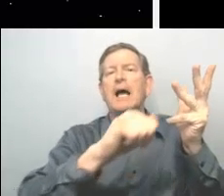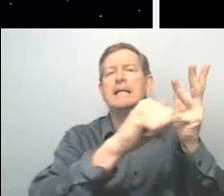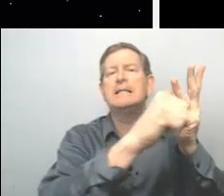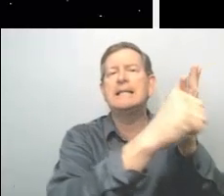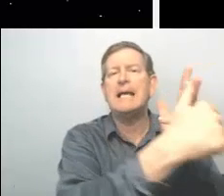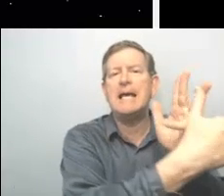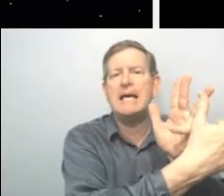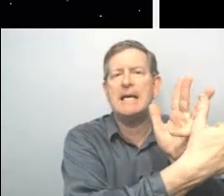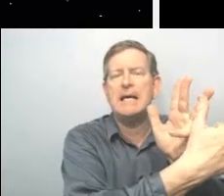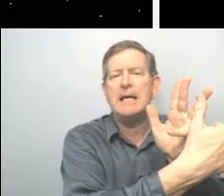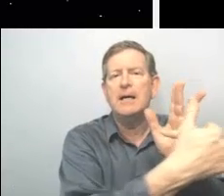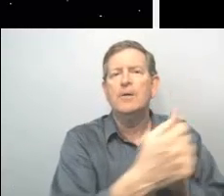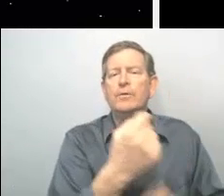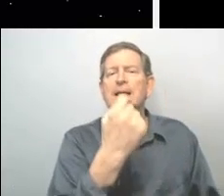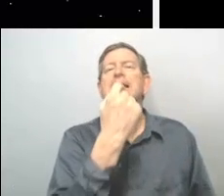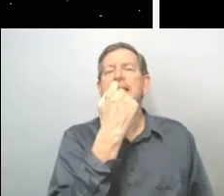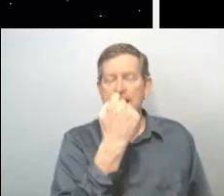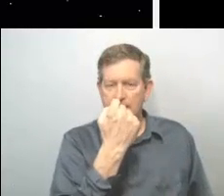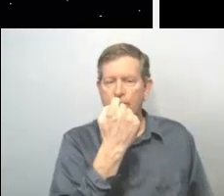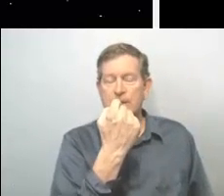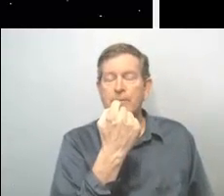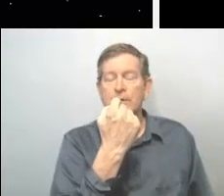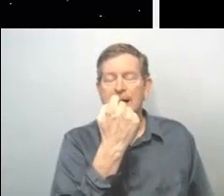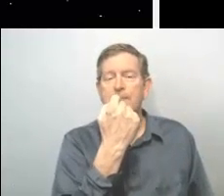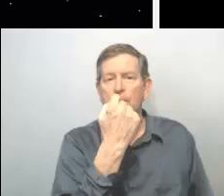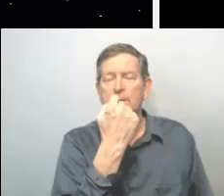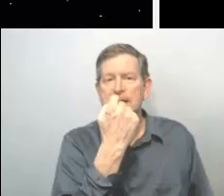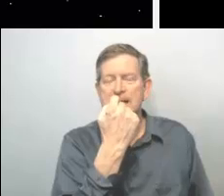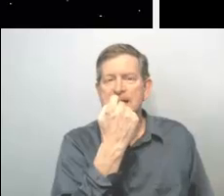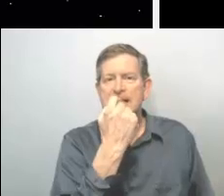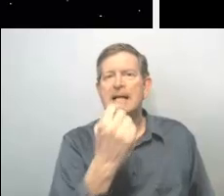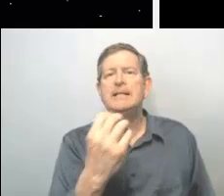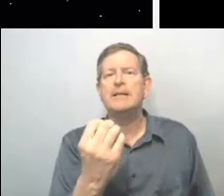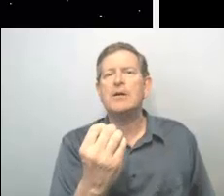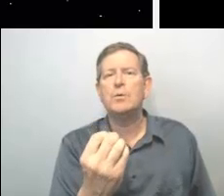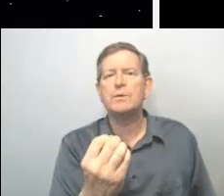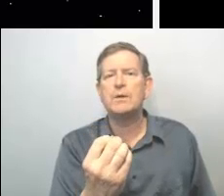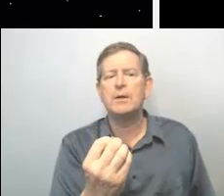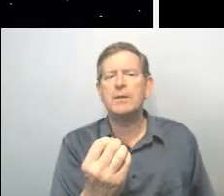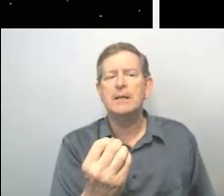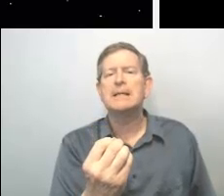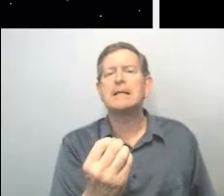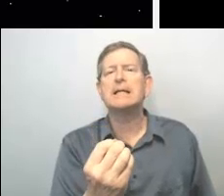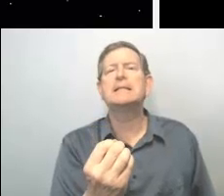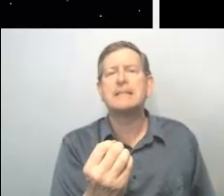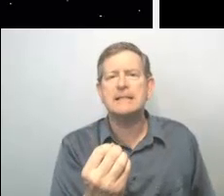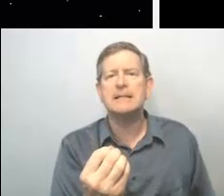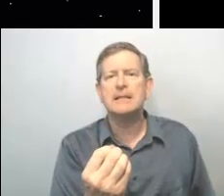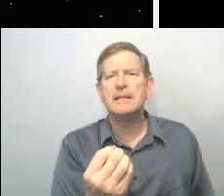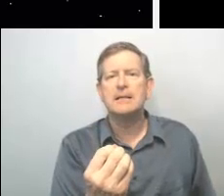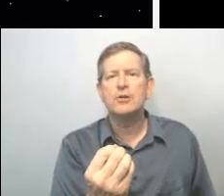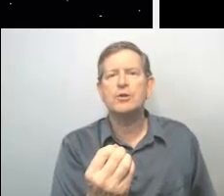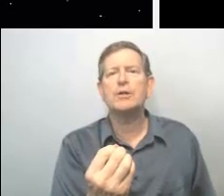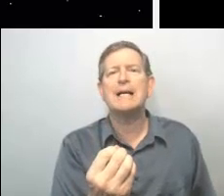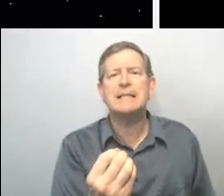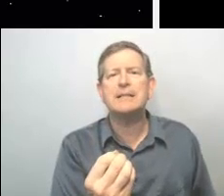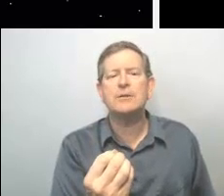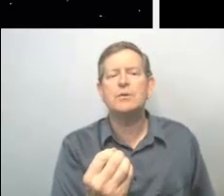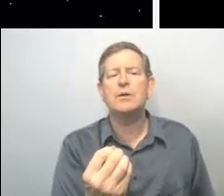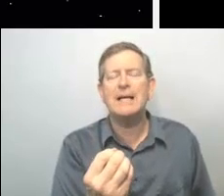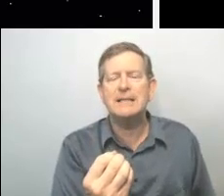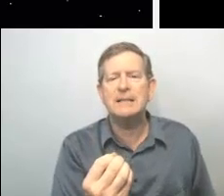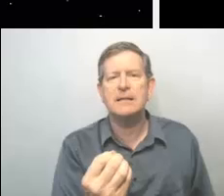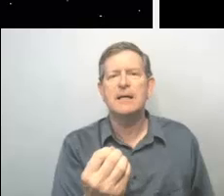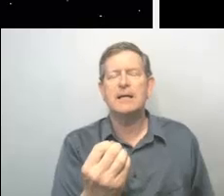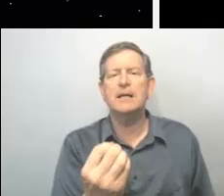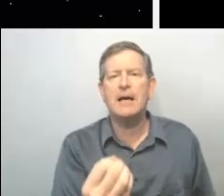puis rester, vous allez prononcer la dernière consonne, reste. Je reste,